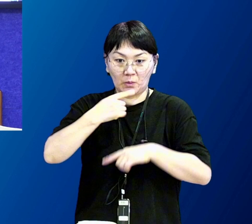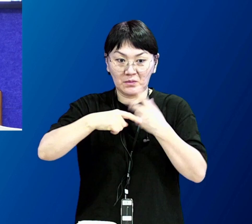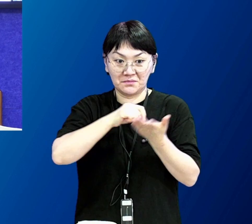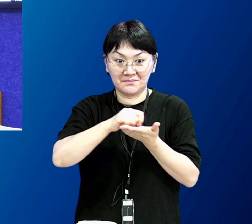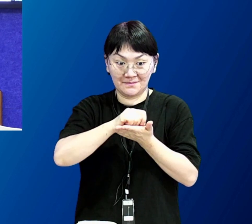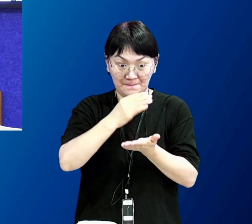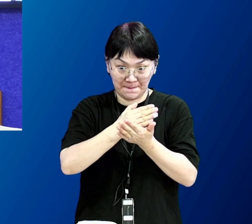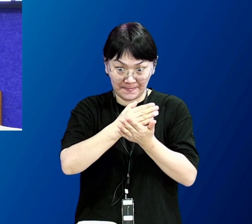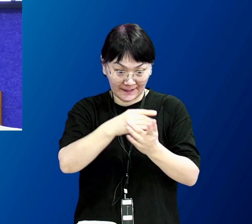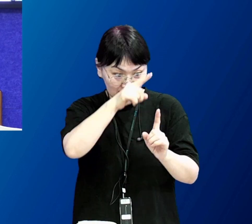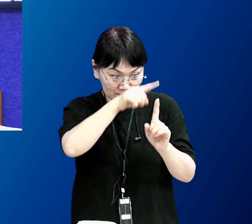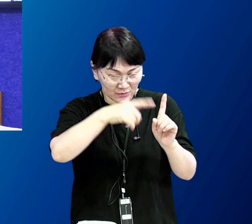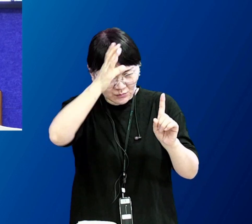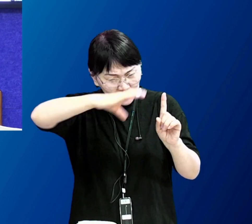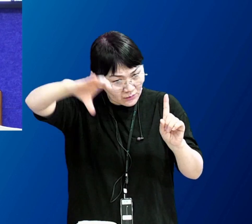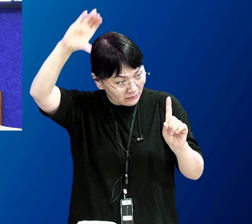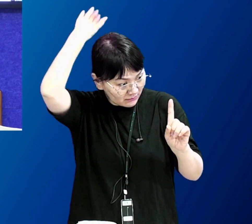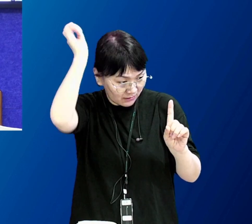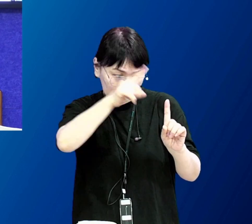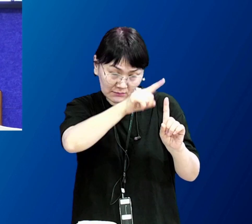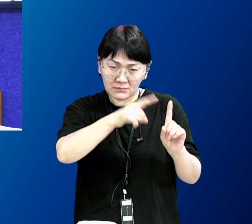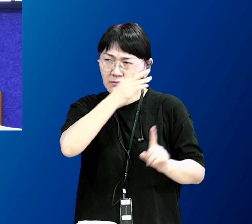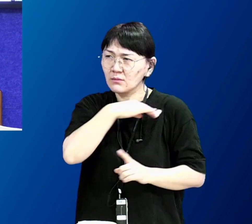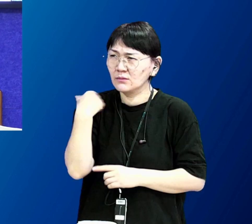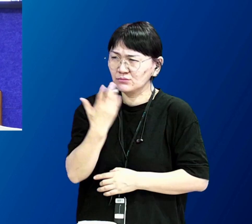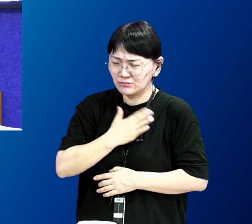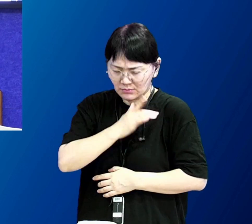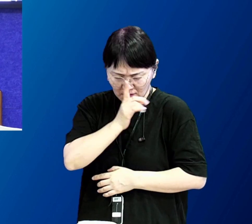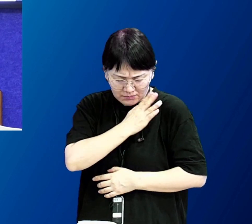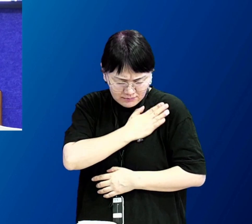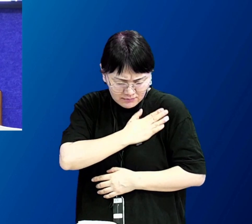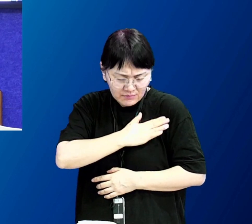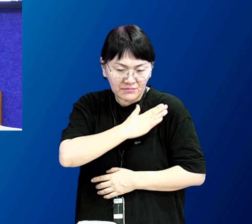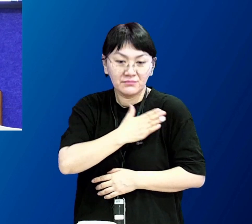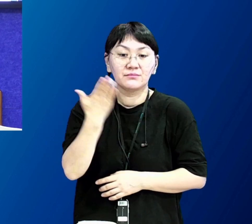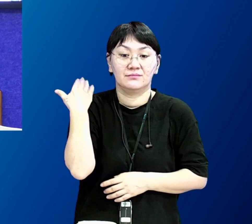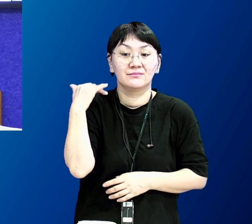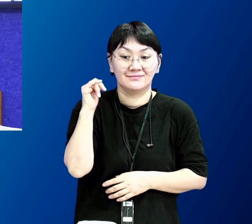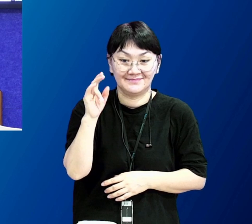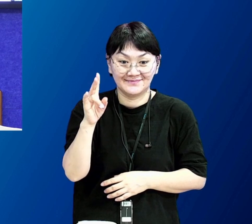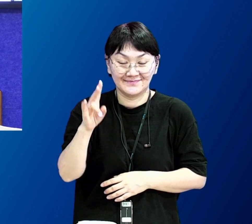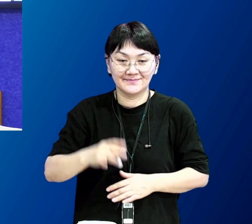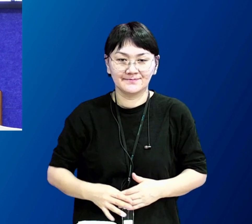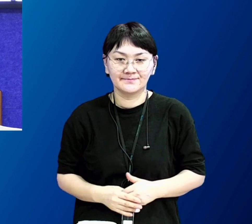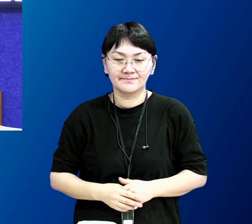Соломон үнэхээр эзнийг хайрладаг байсан тийм үү? За.